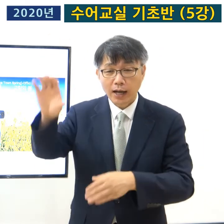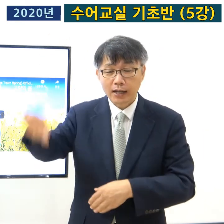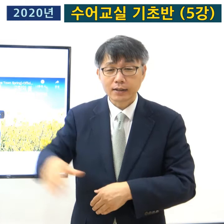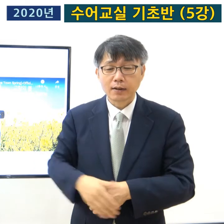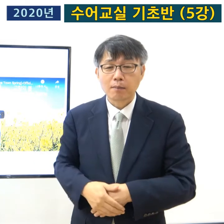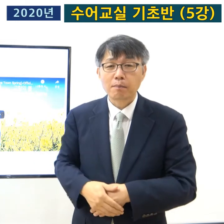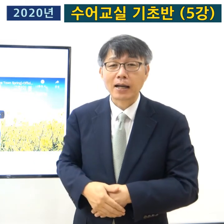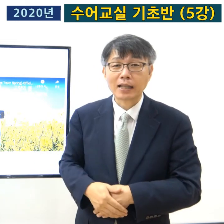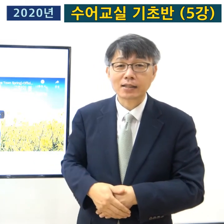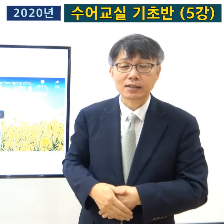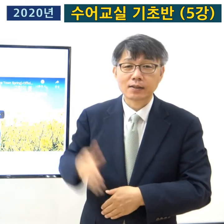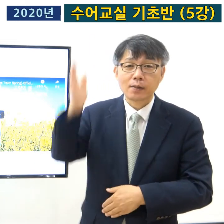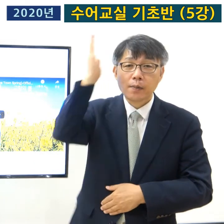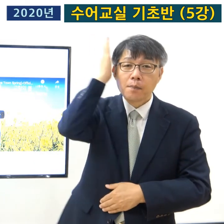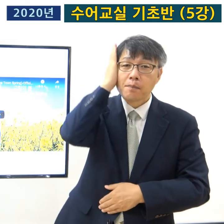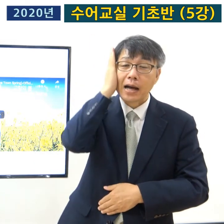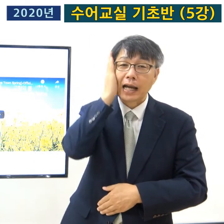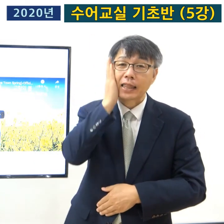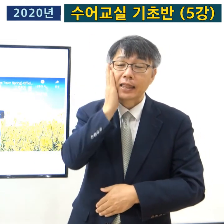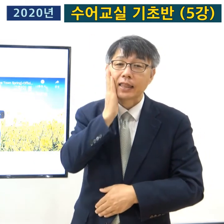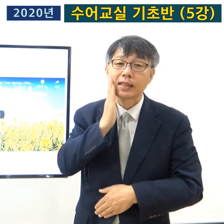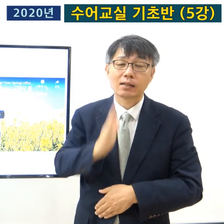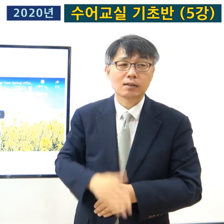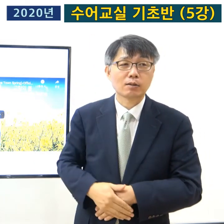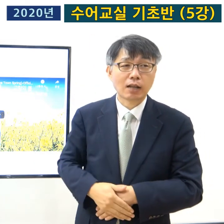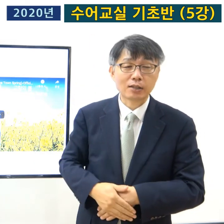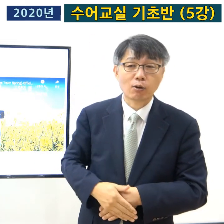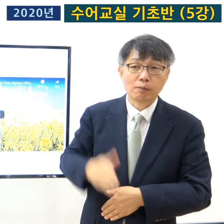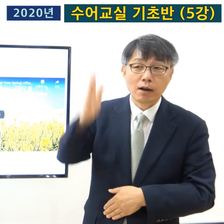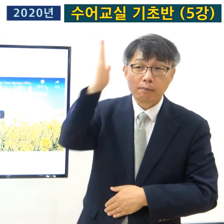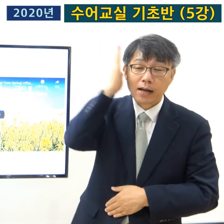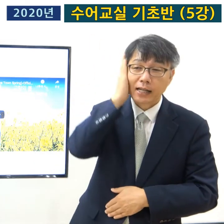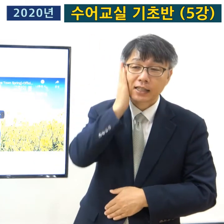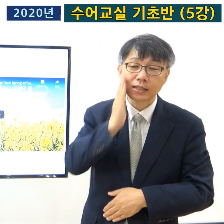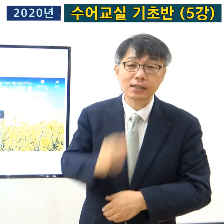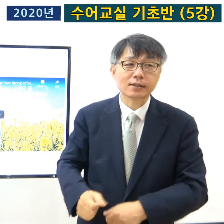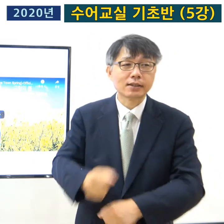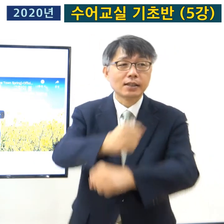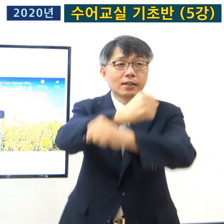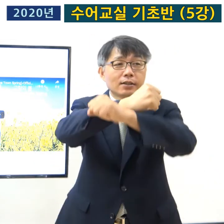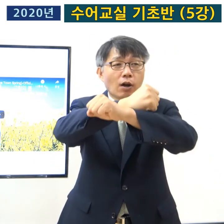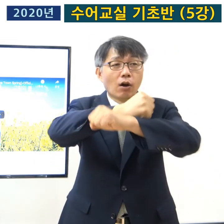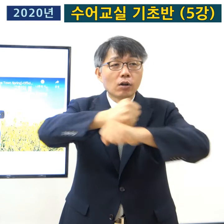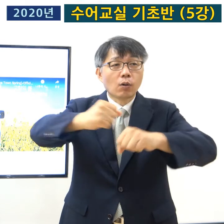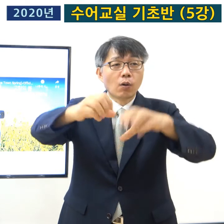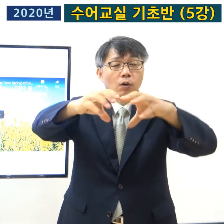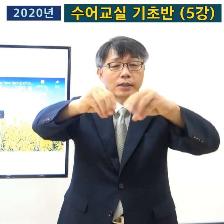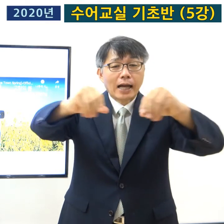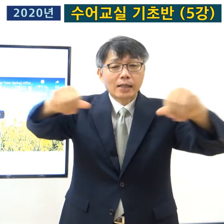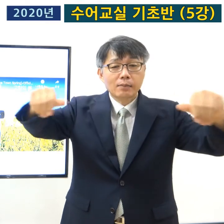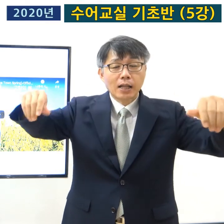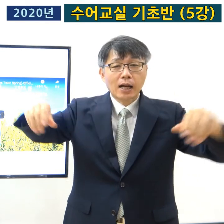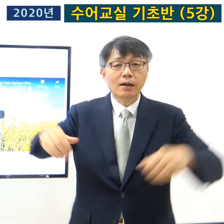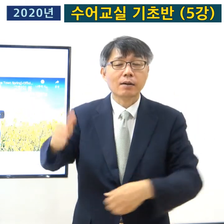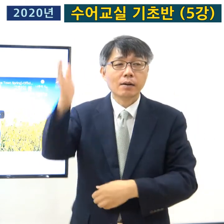고향 파란들 파란 알죠? 파란들은 넓고 땅입니다.